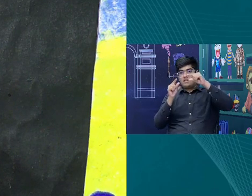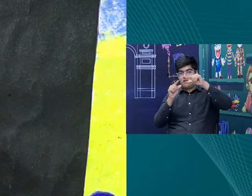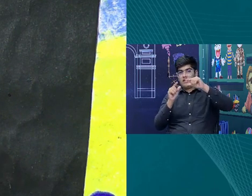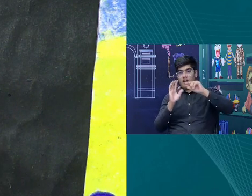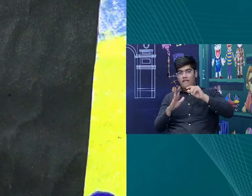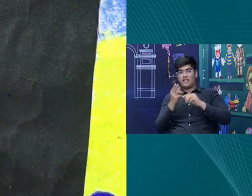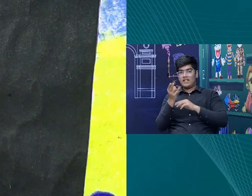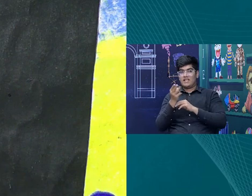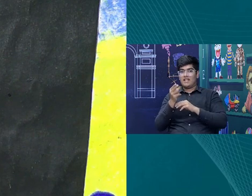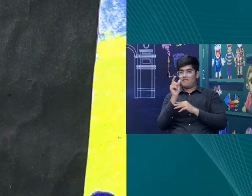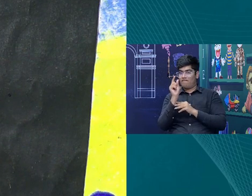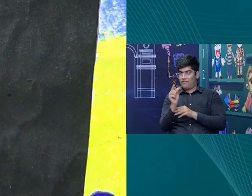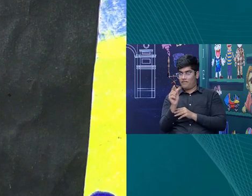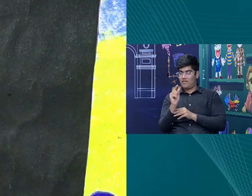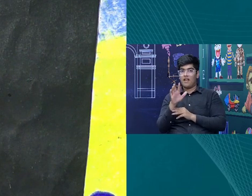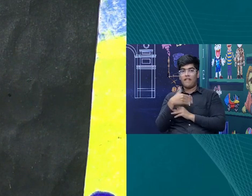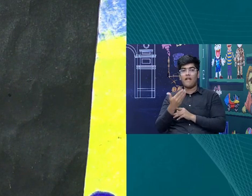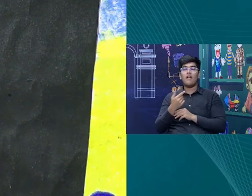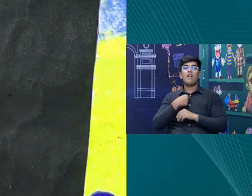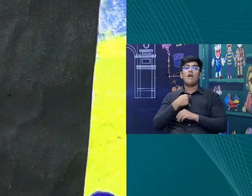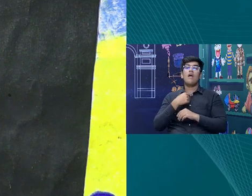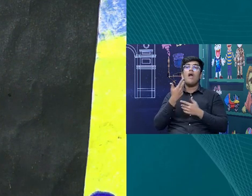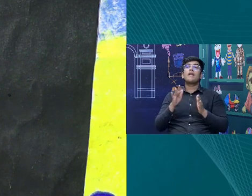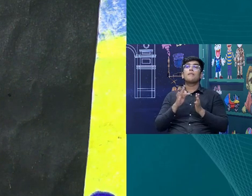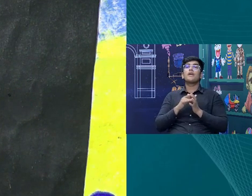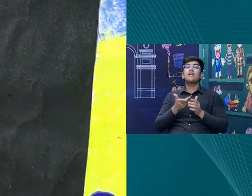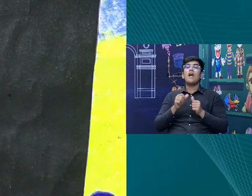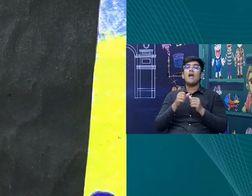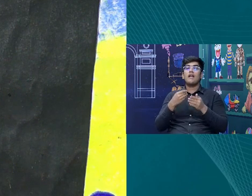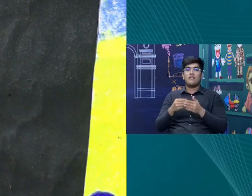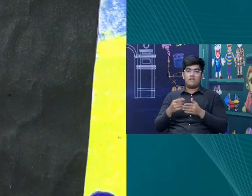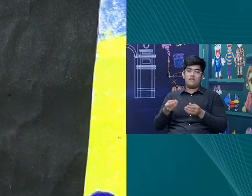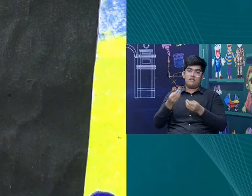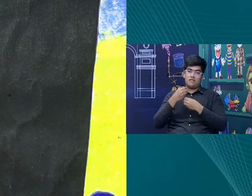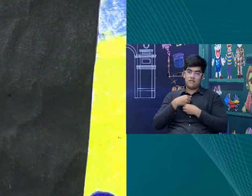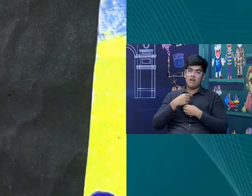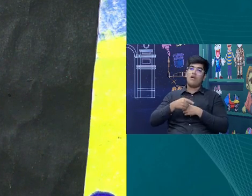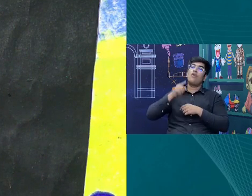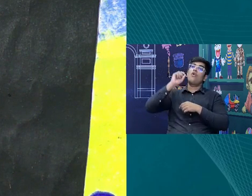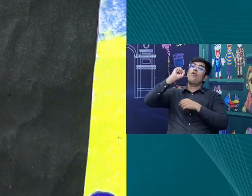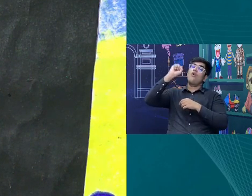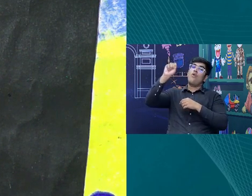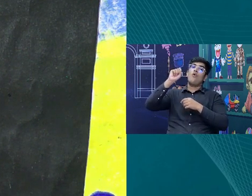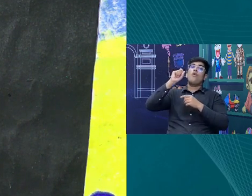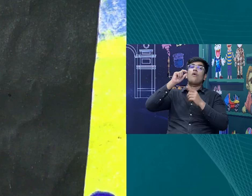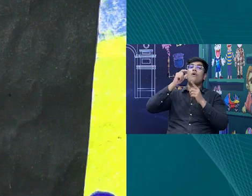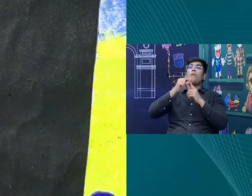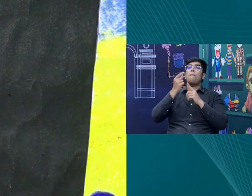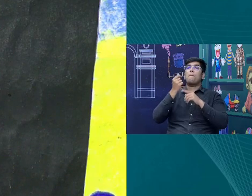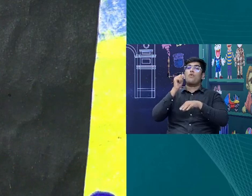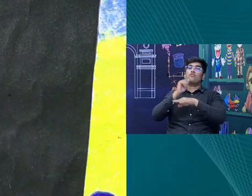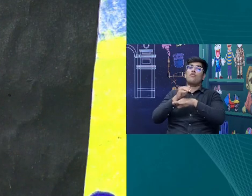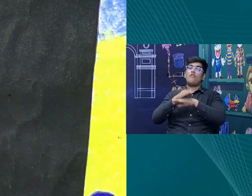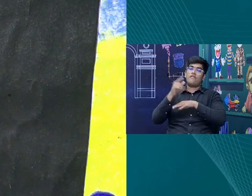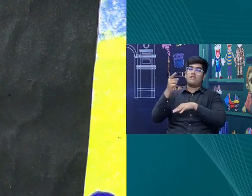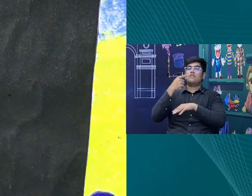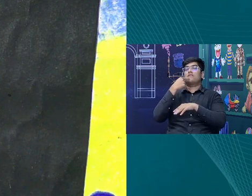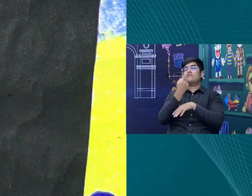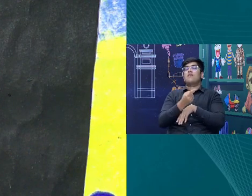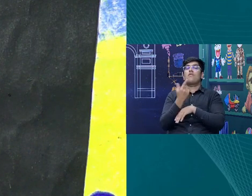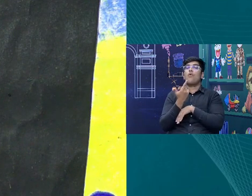है और वो हमारे पास तक पहुचेगा उसका जो खर्चा है वहां के पोस्ट आफिस मास्टर सापको बताएंगे तो